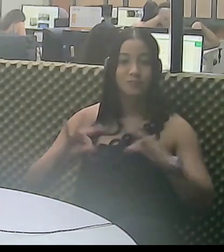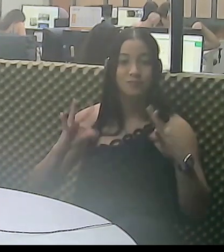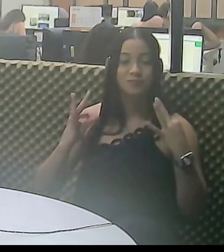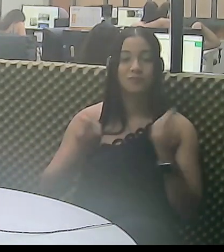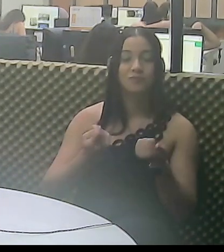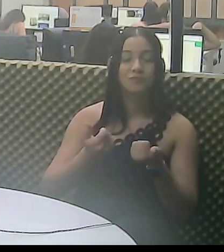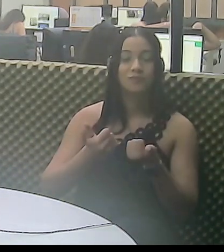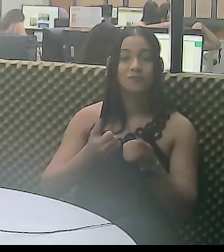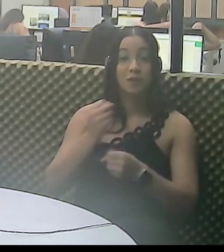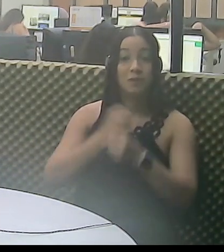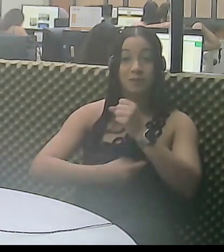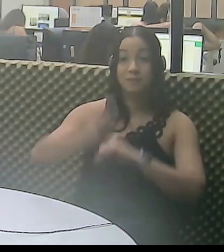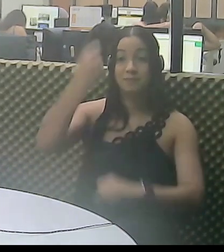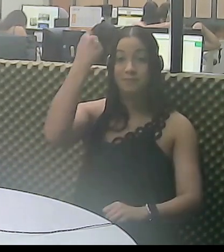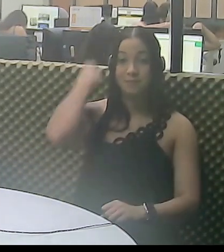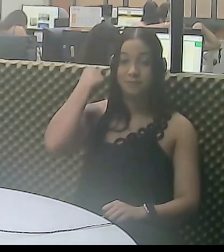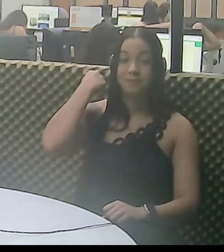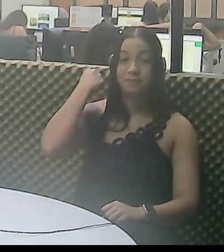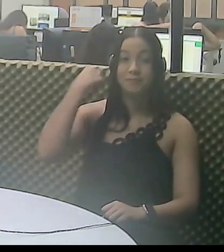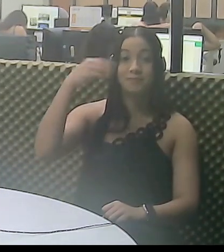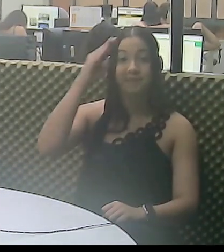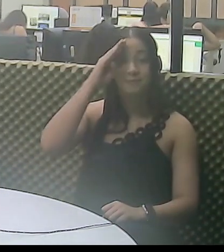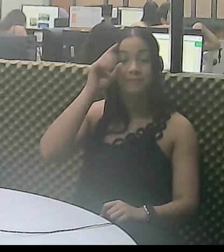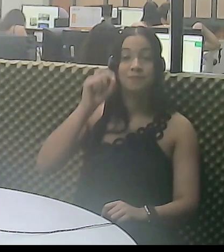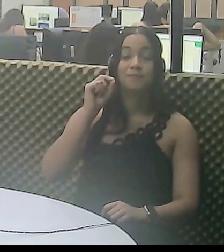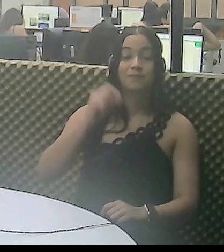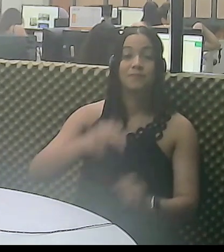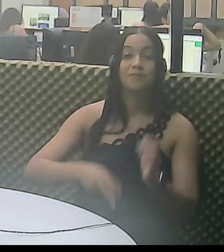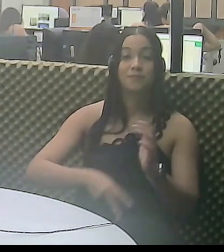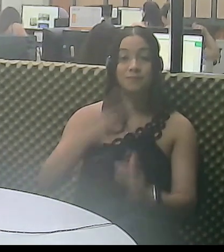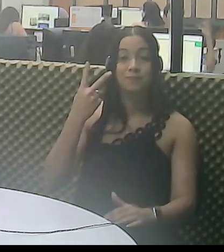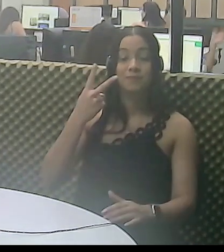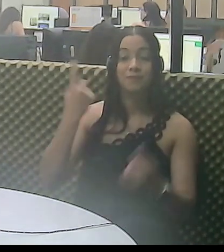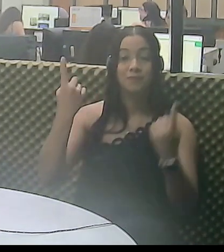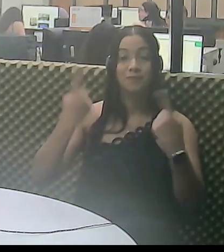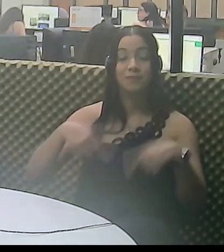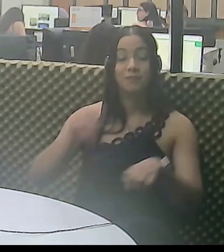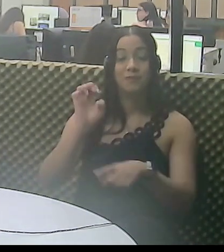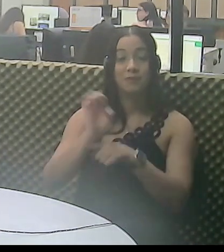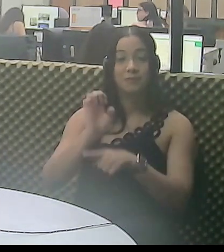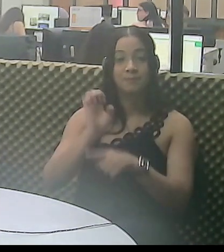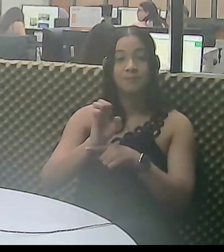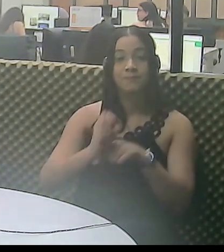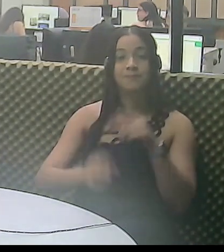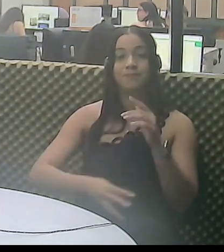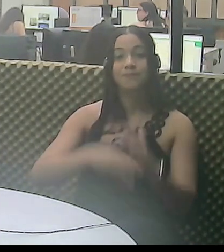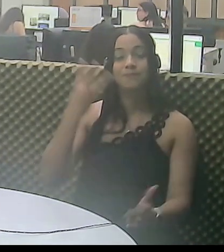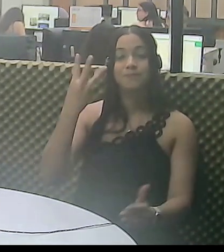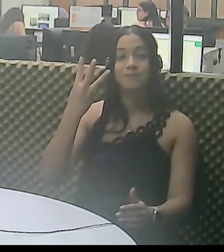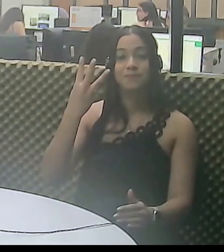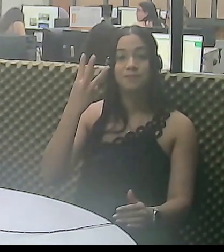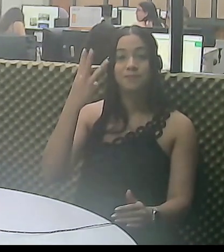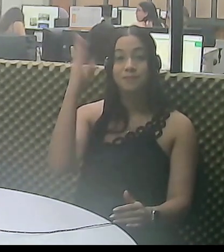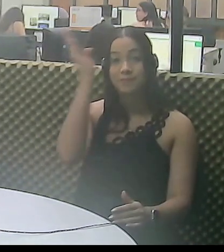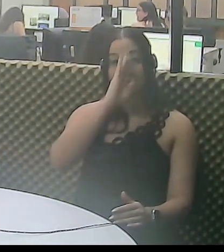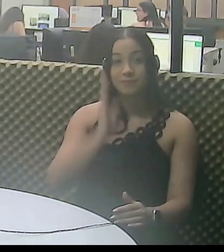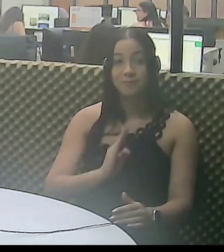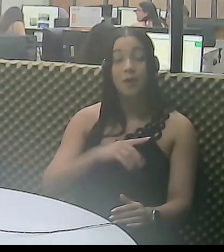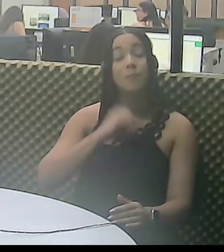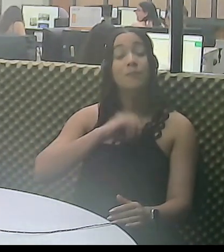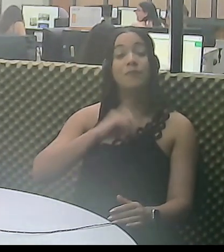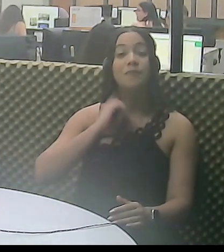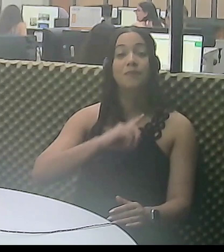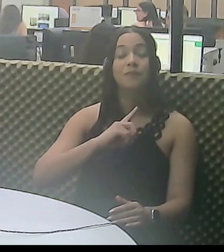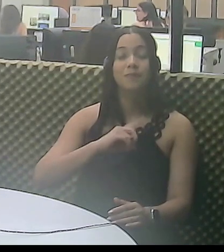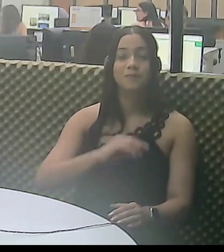que disputou no ano passado, com destaque ainda para o segundo lugar no Campeonato Estadual e o terceiro lugar no Campeonato Mineiro